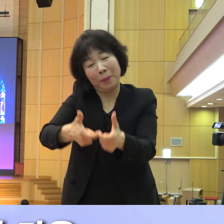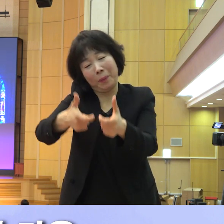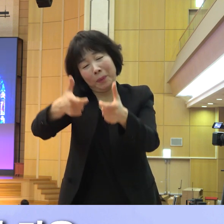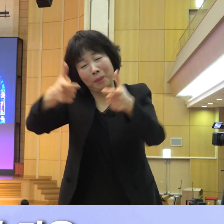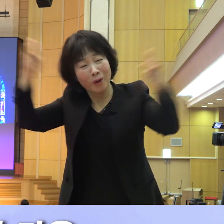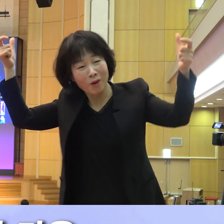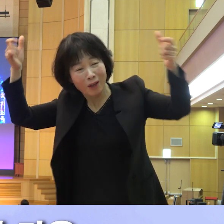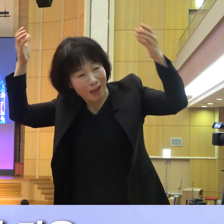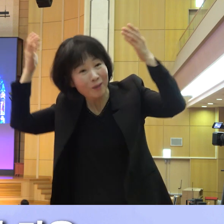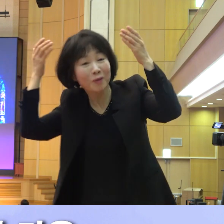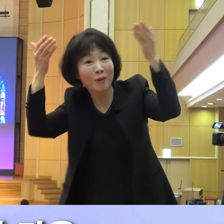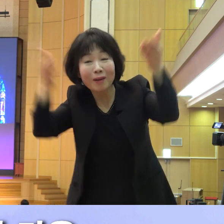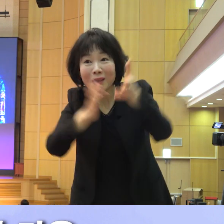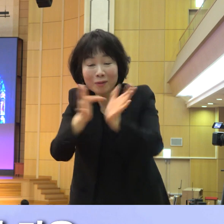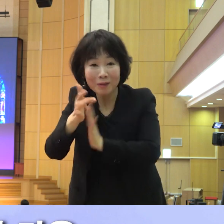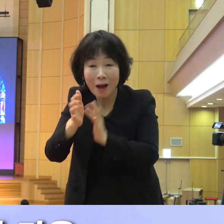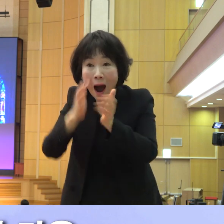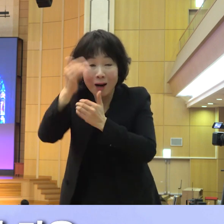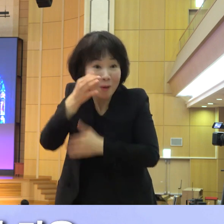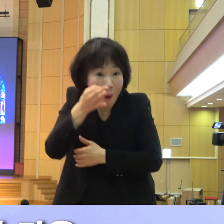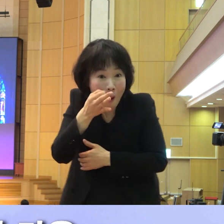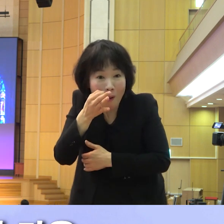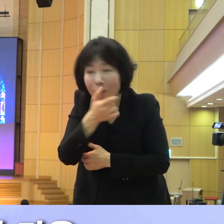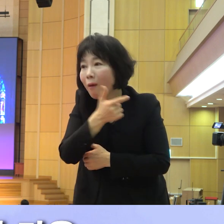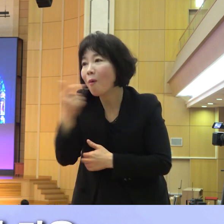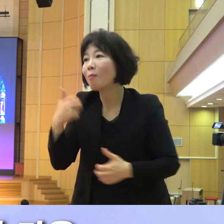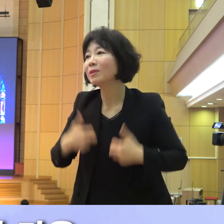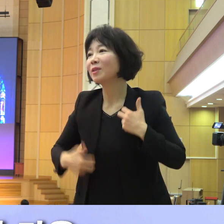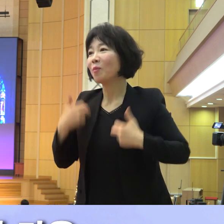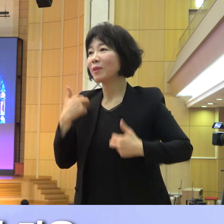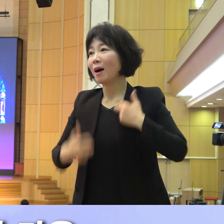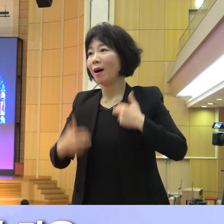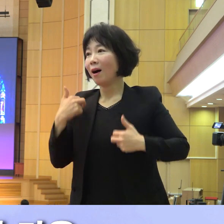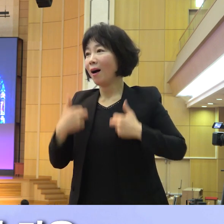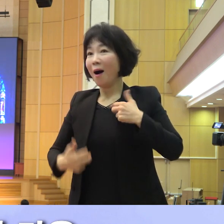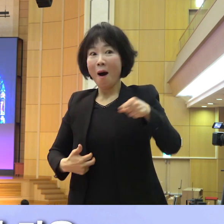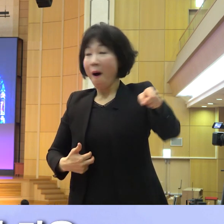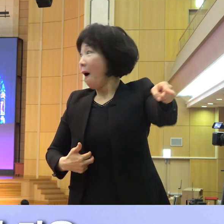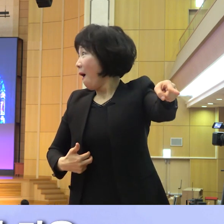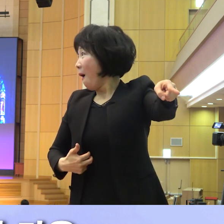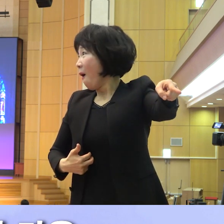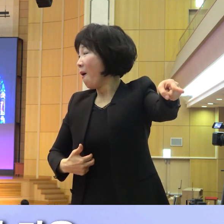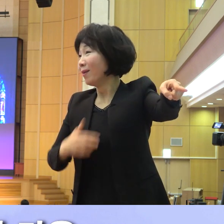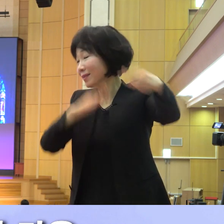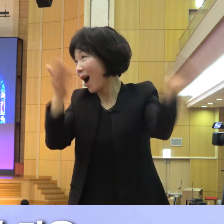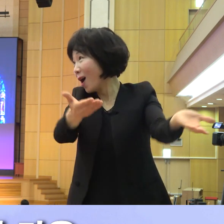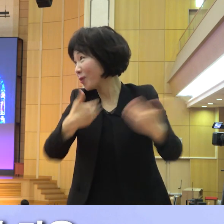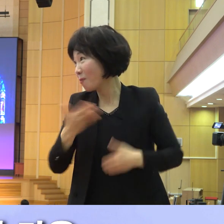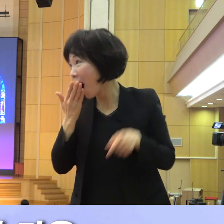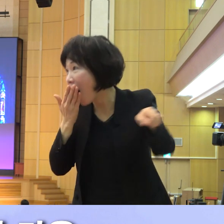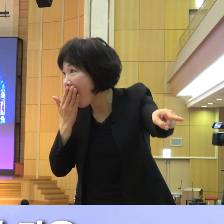너무 즐거워서 그냥 복 주신다고 말하잖아요. 저는 목회자로서